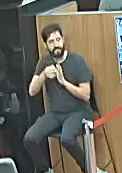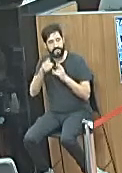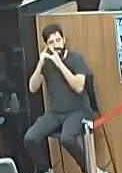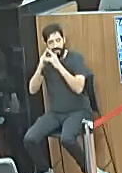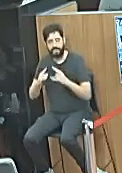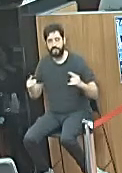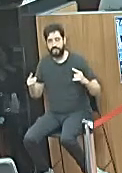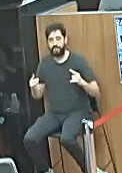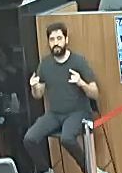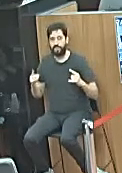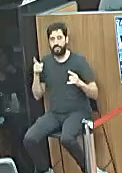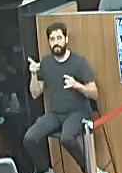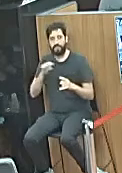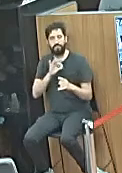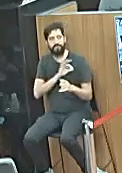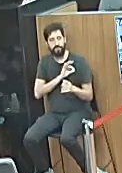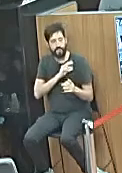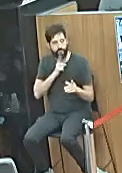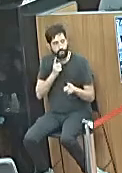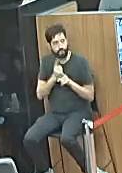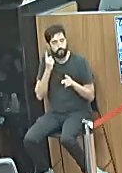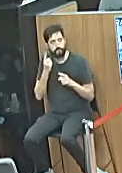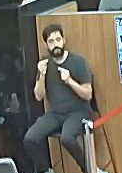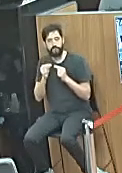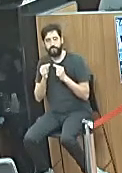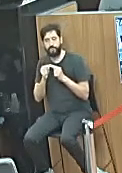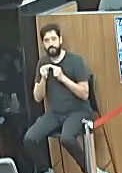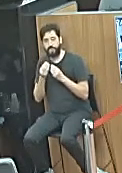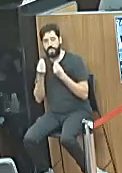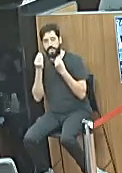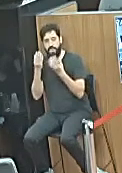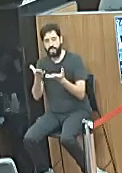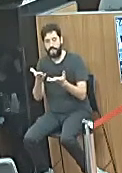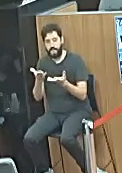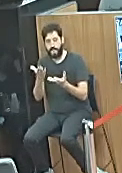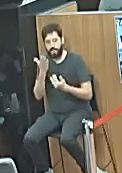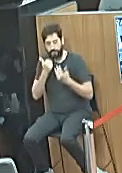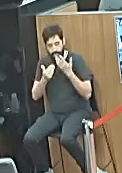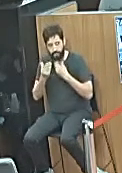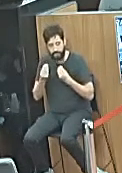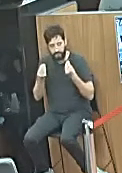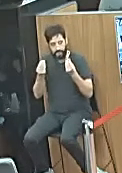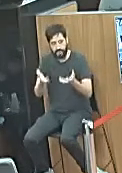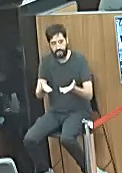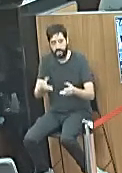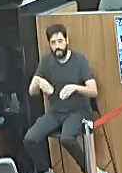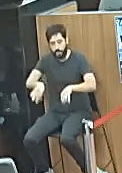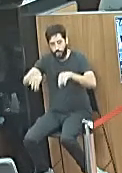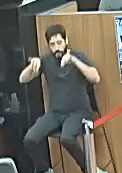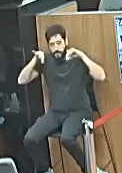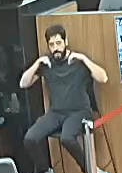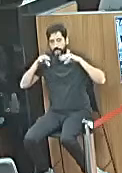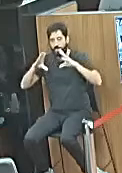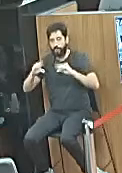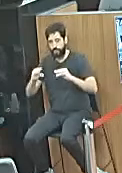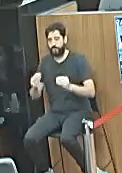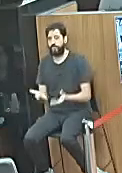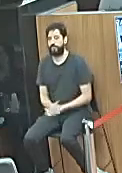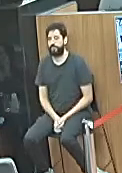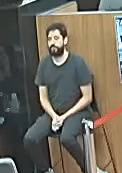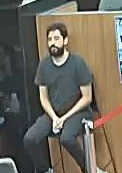circo as autoridades descobriram uma forma de dar cestas básicas para essas pessoas ou um cobertor ou um colchão